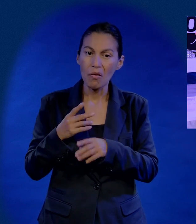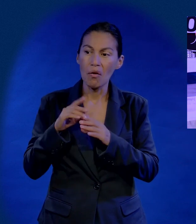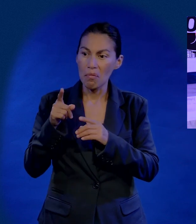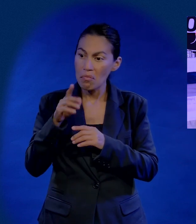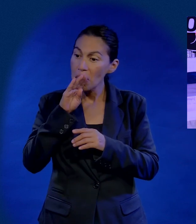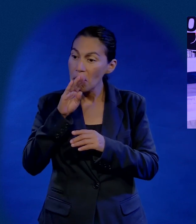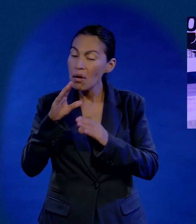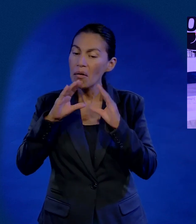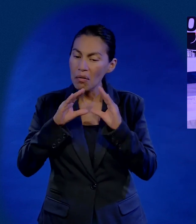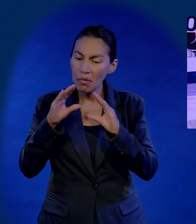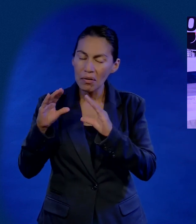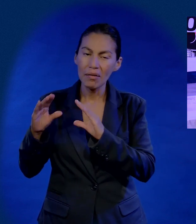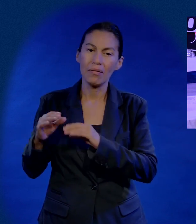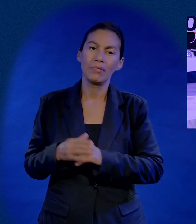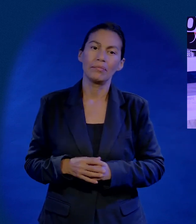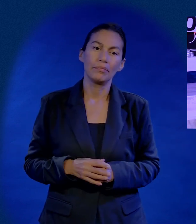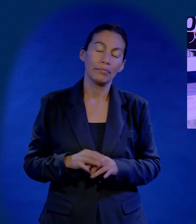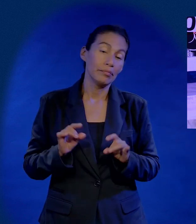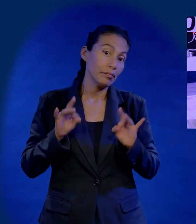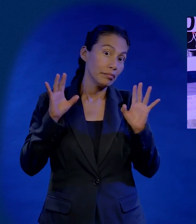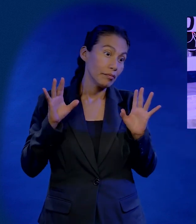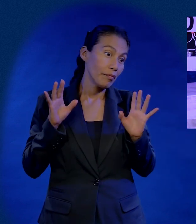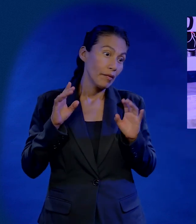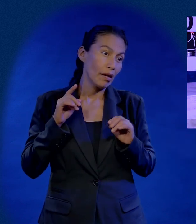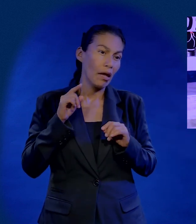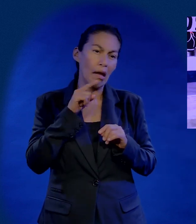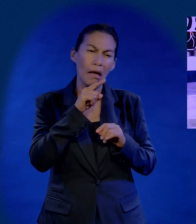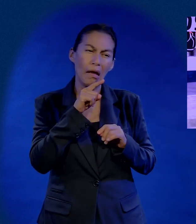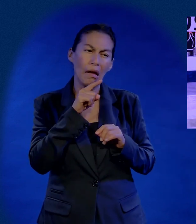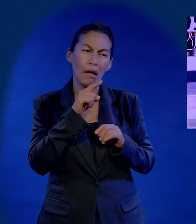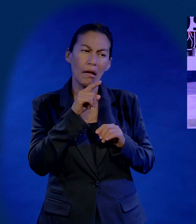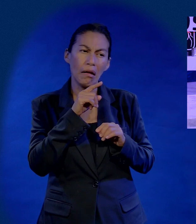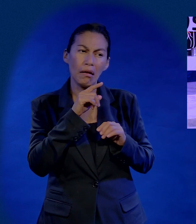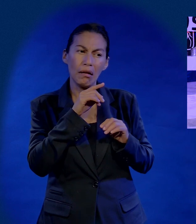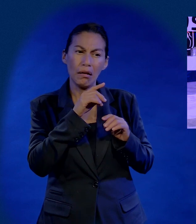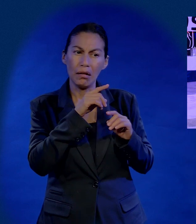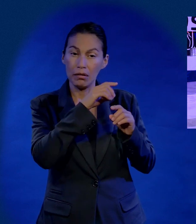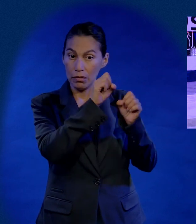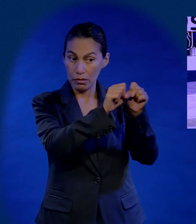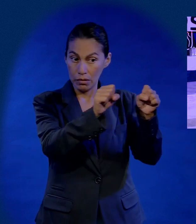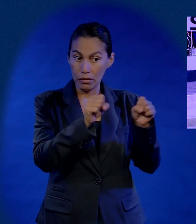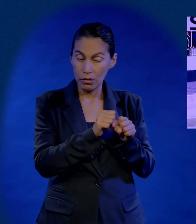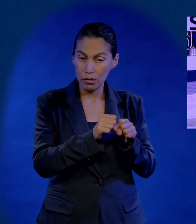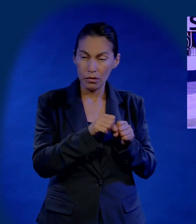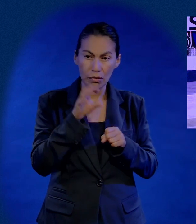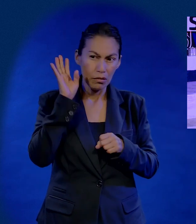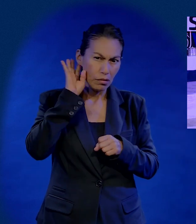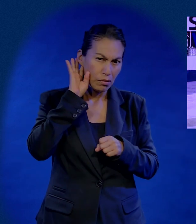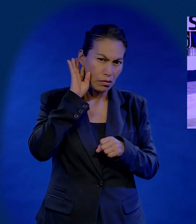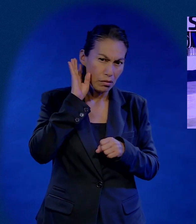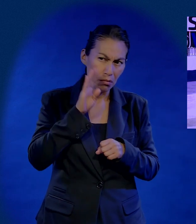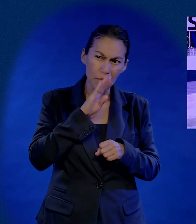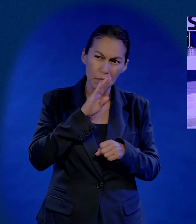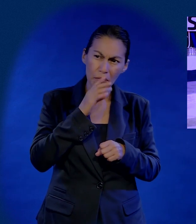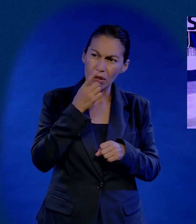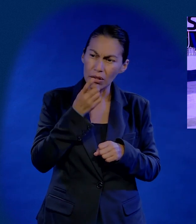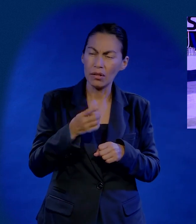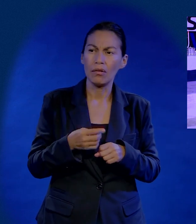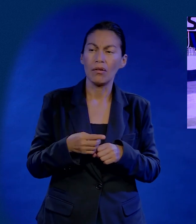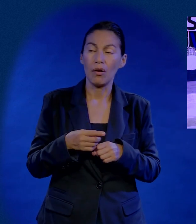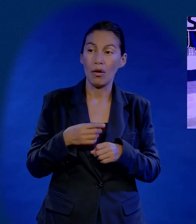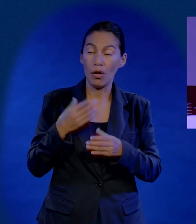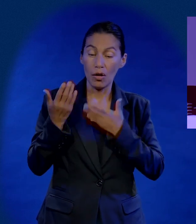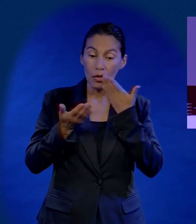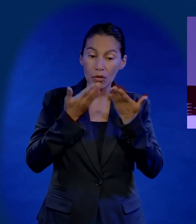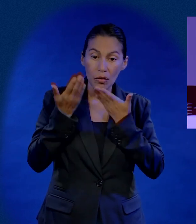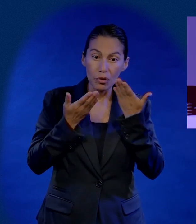misiones, estábamos allá arriba y yo escuché que mi mamá dijo, yo no doy estudios bíblicos, pero yo siempre